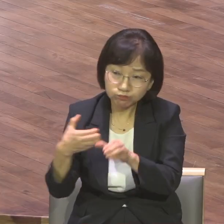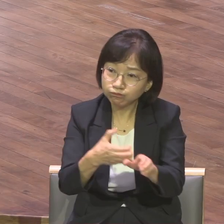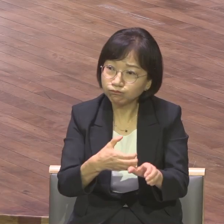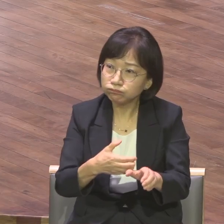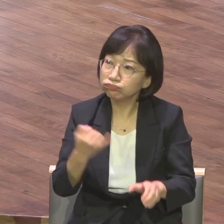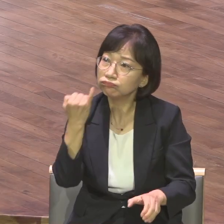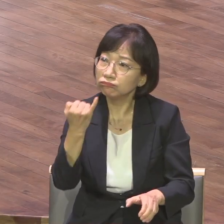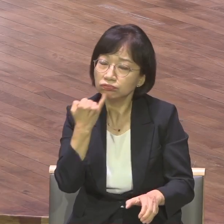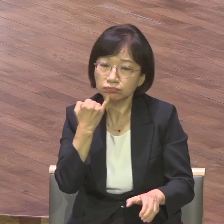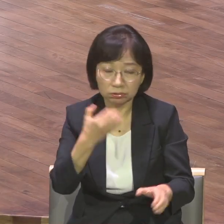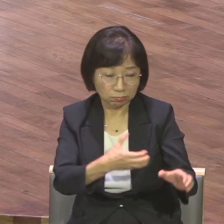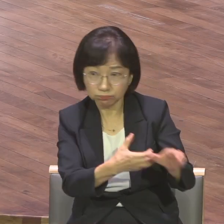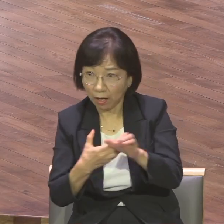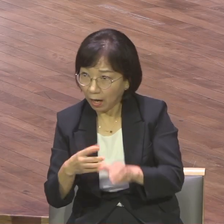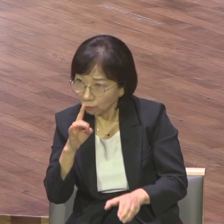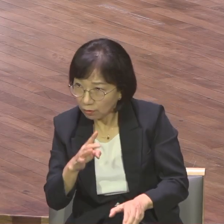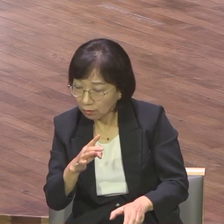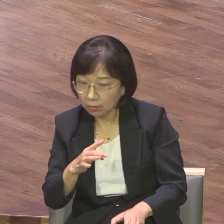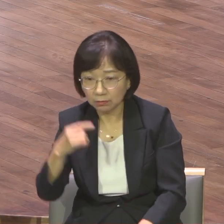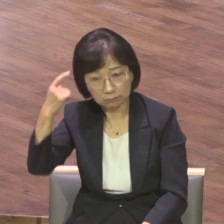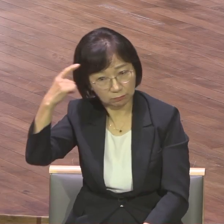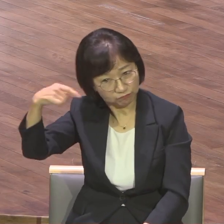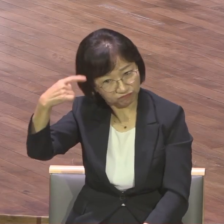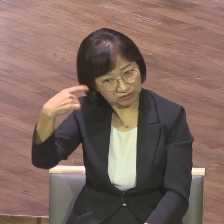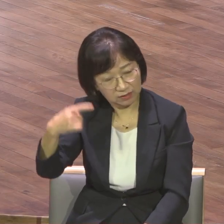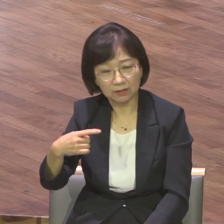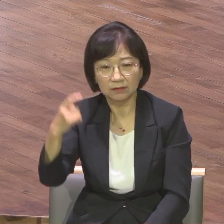정신 상태가 좀 이상한 사람들이.